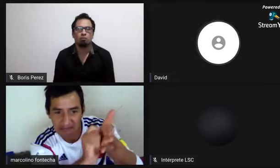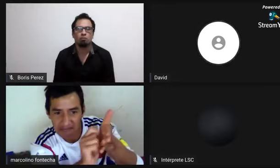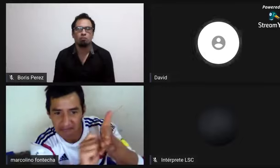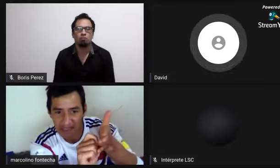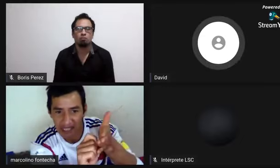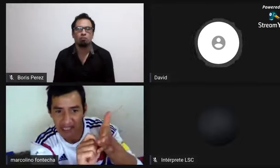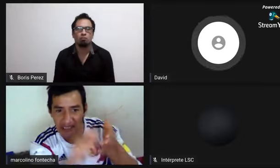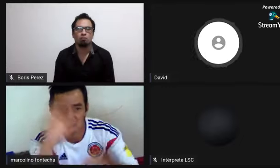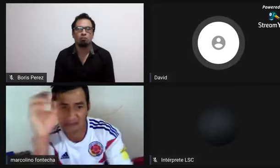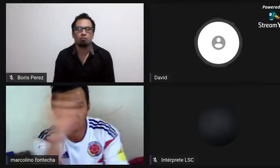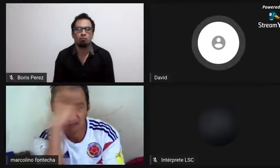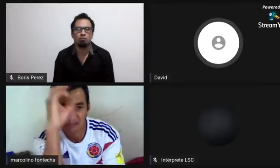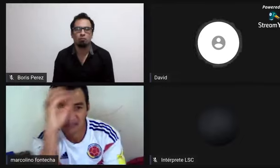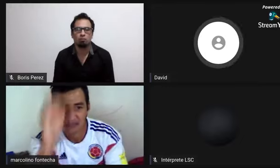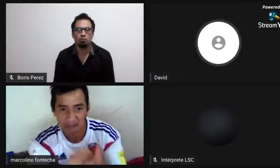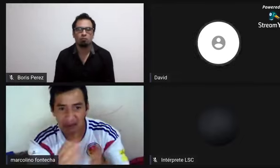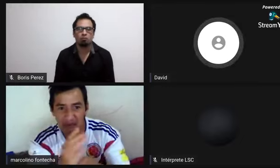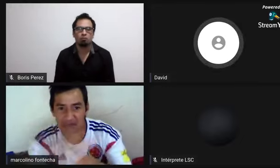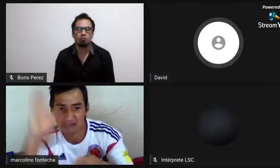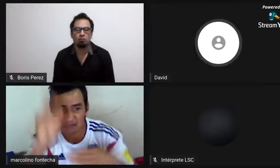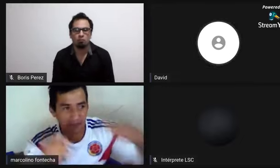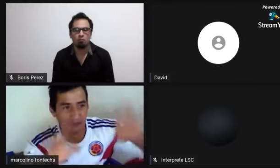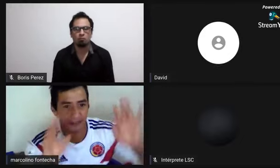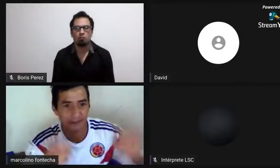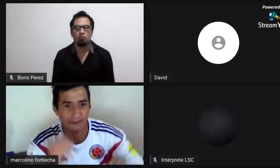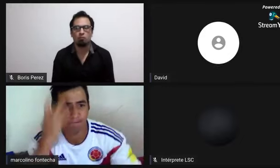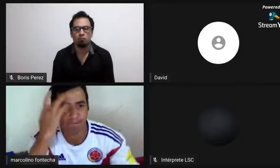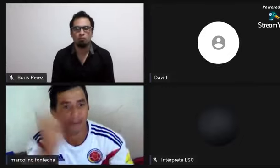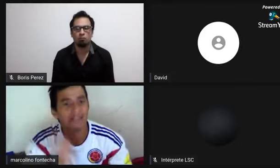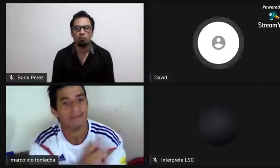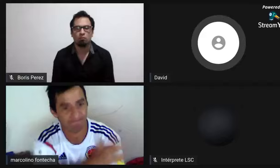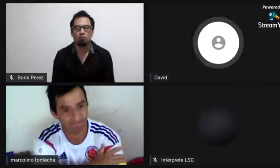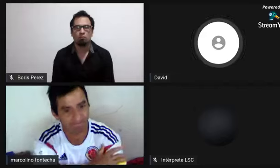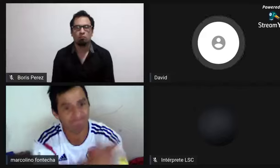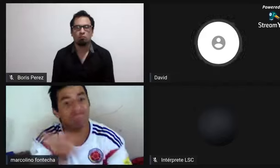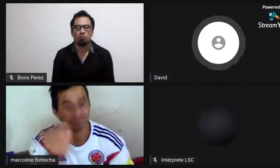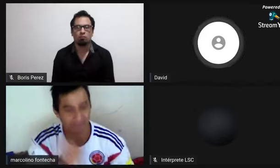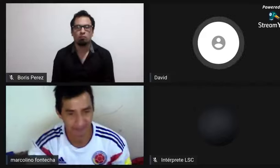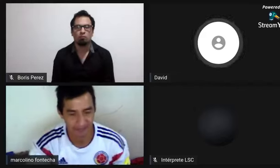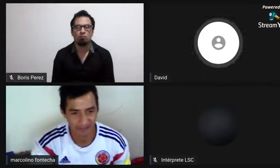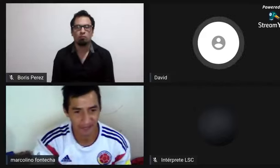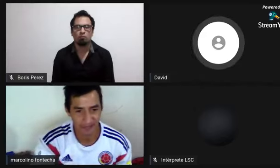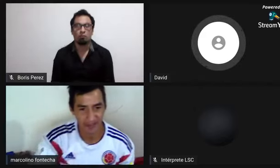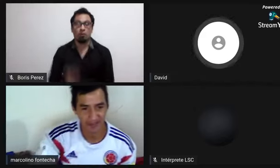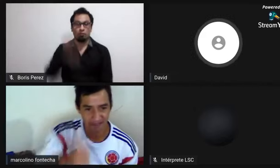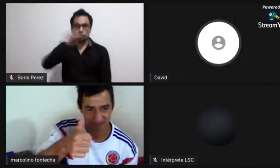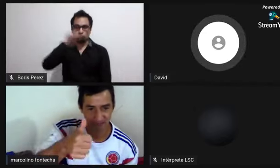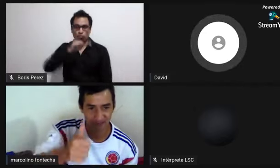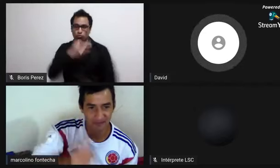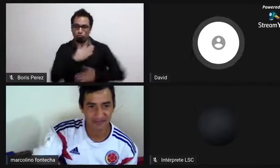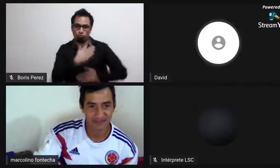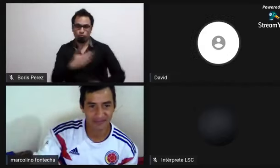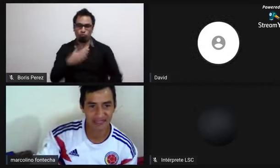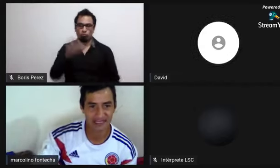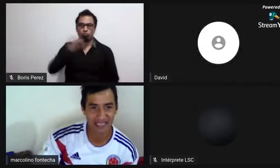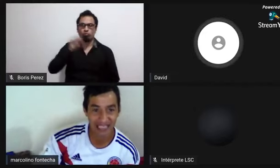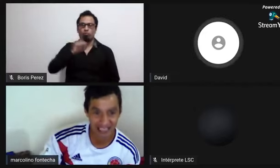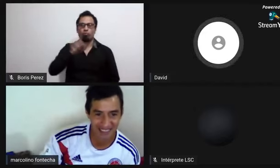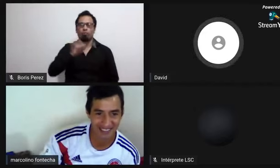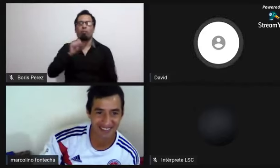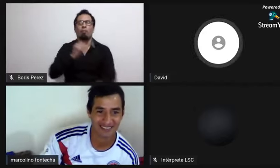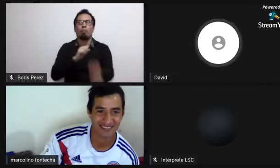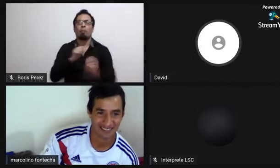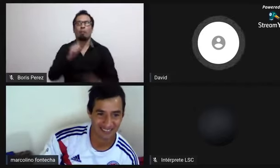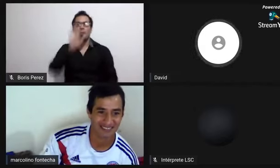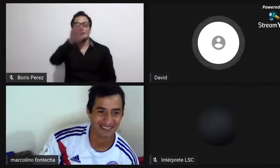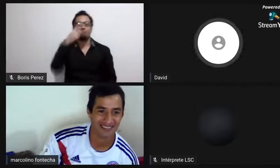Y tú decías que se quedó en Venezuela o que él se formó allá en Venezuela